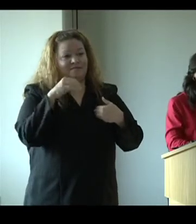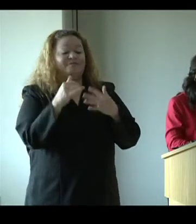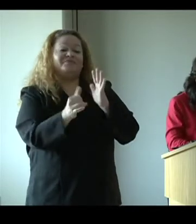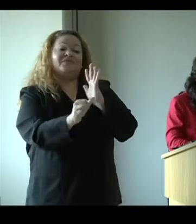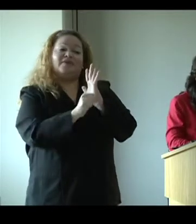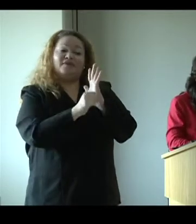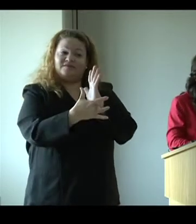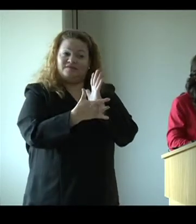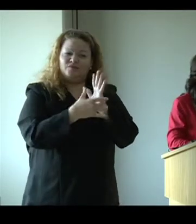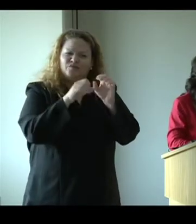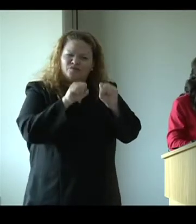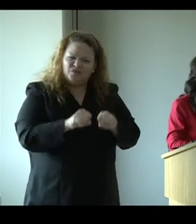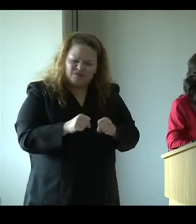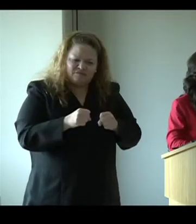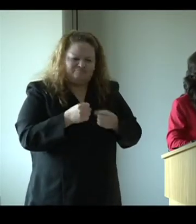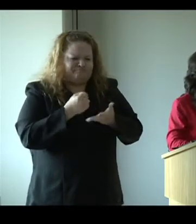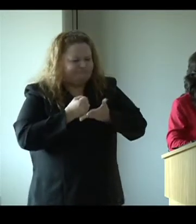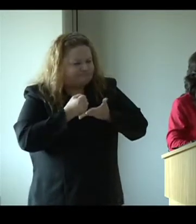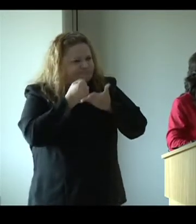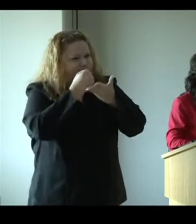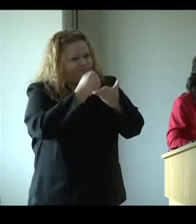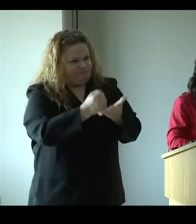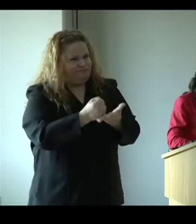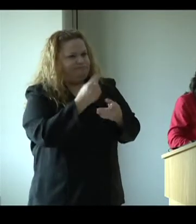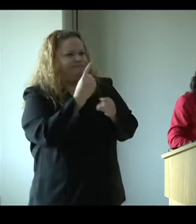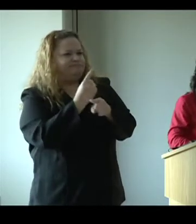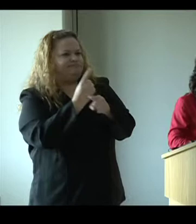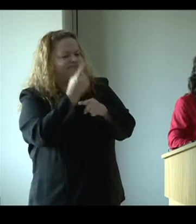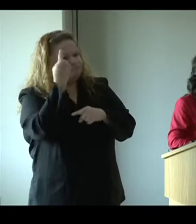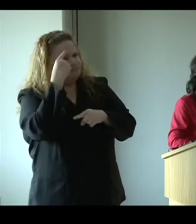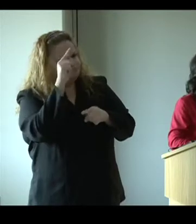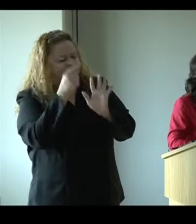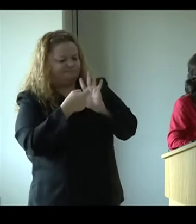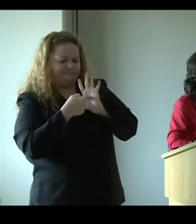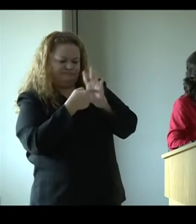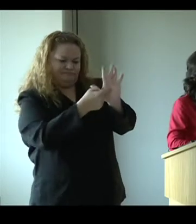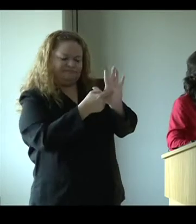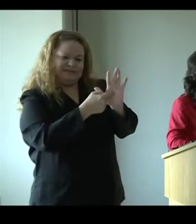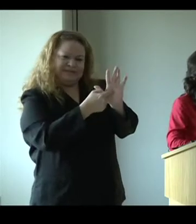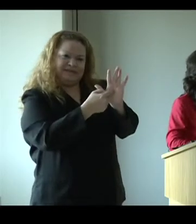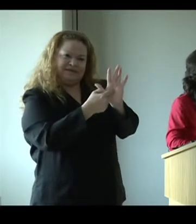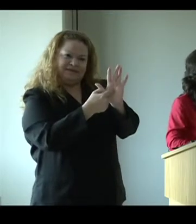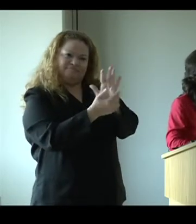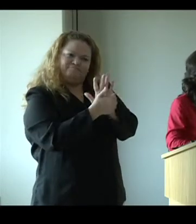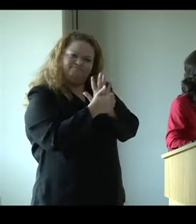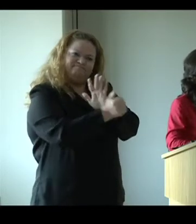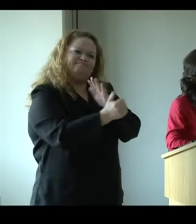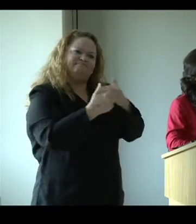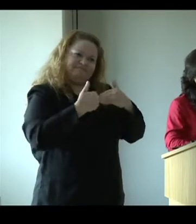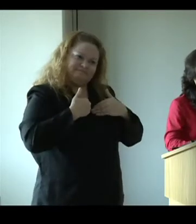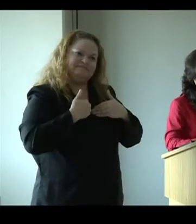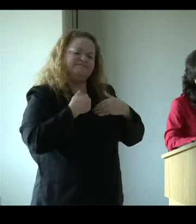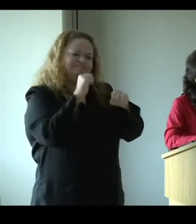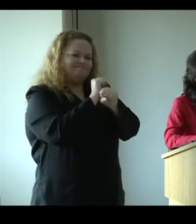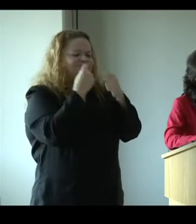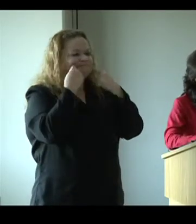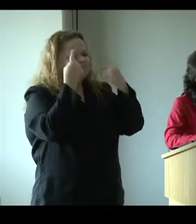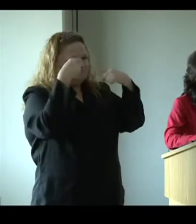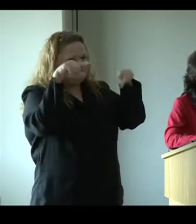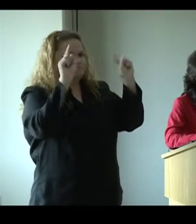tecnológica puede ser una herramienta correcta para que ellos demuestren que tienen la capacidad de ejecutar la